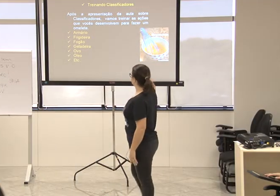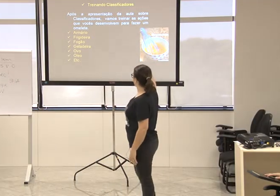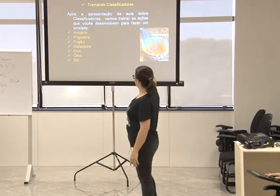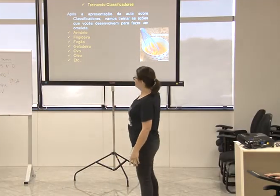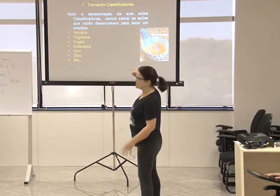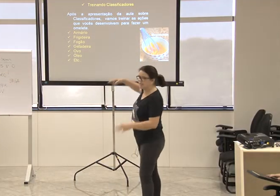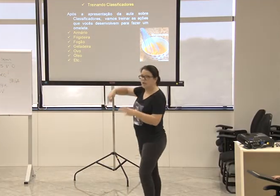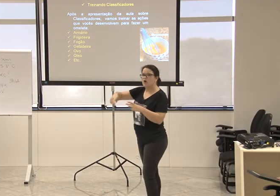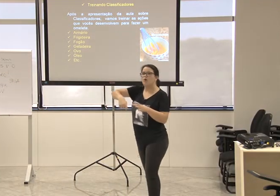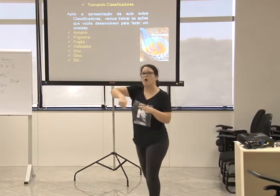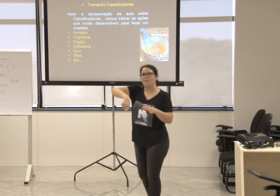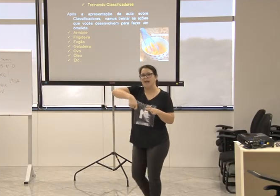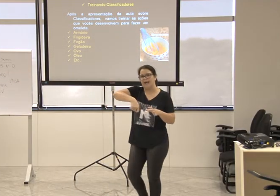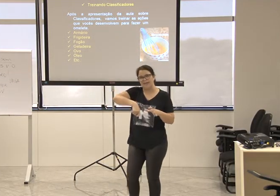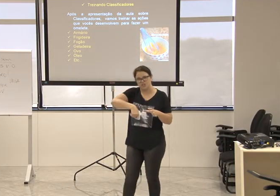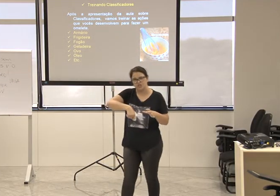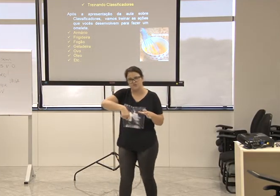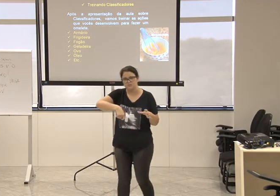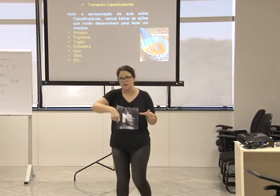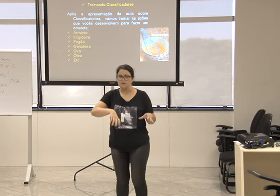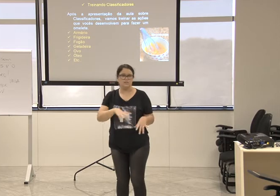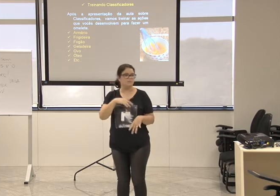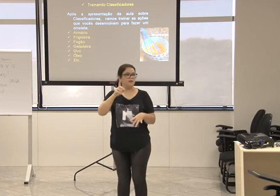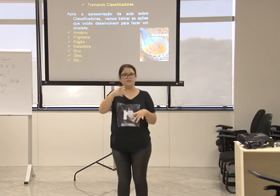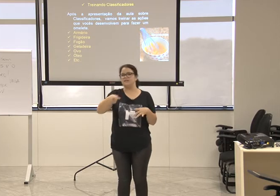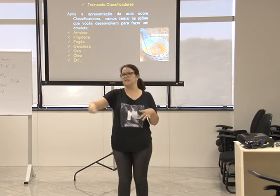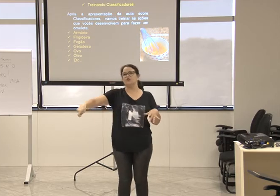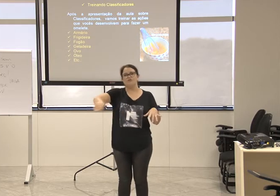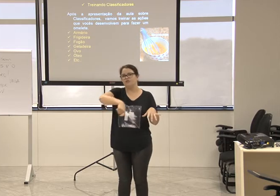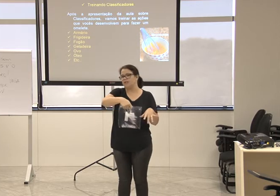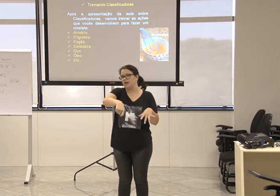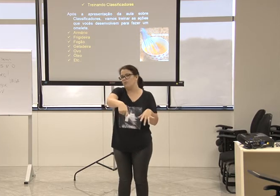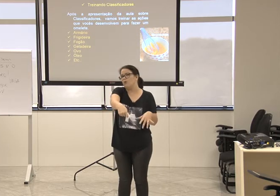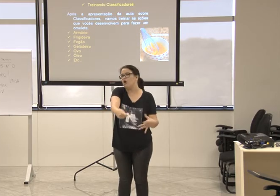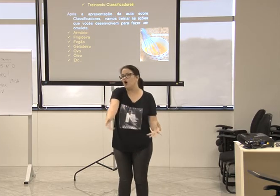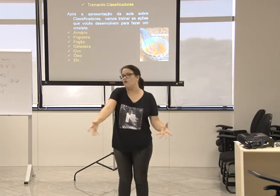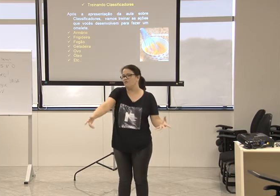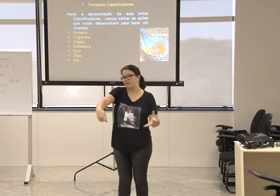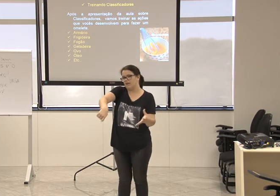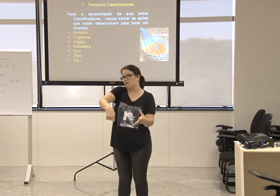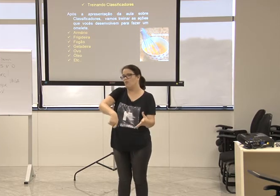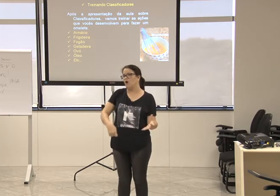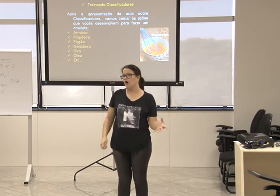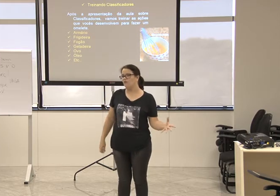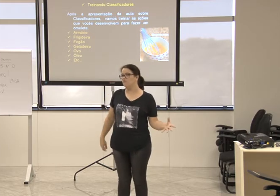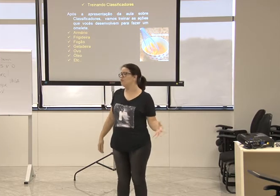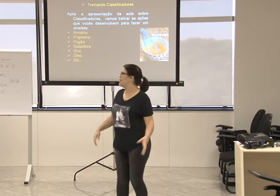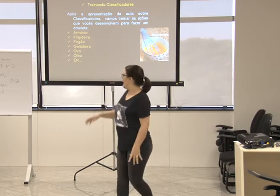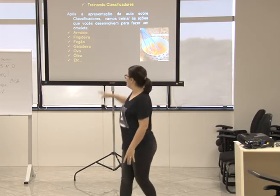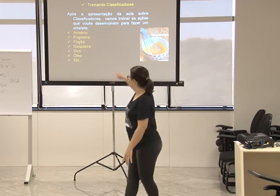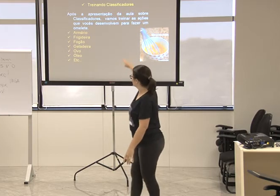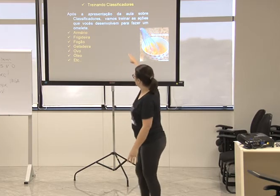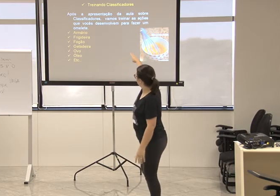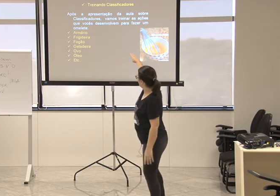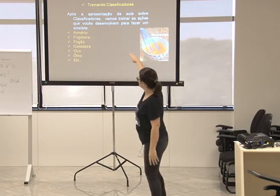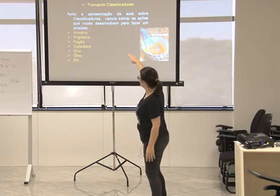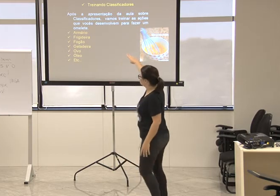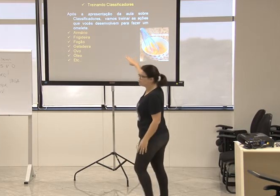podem fazer o omelete. Vocês podem fazer, fritei um ovo, a partir desse